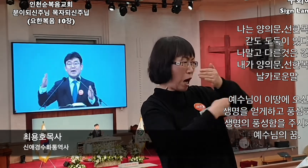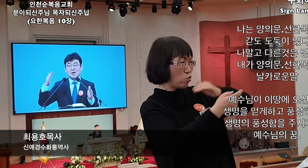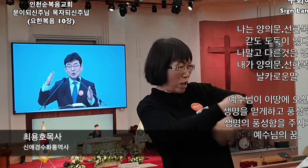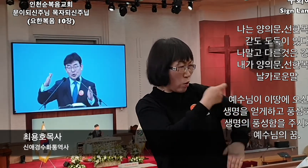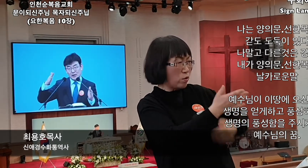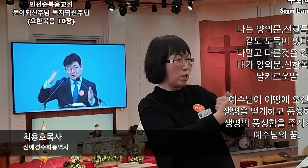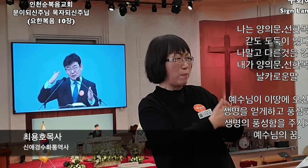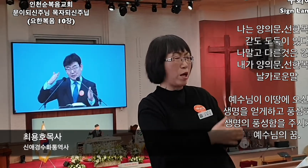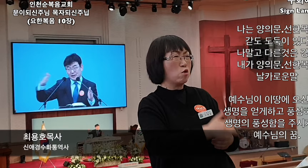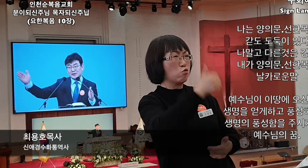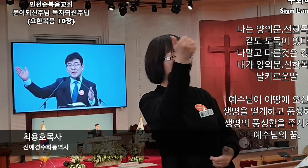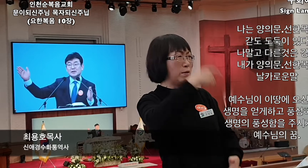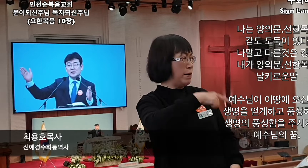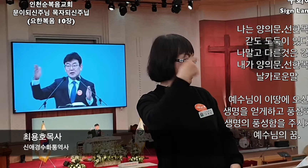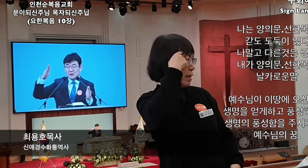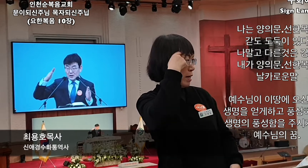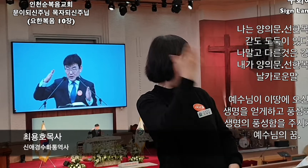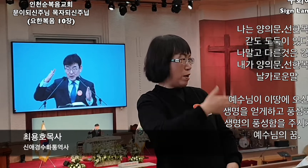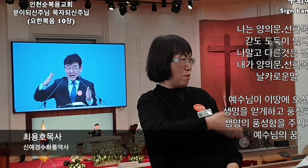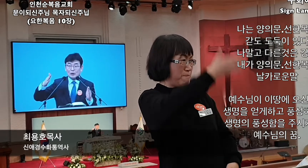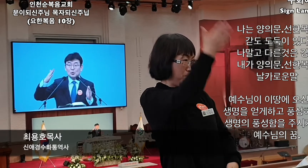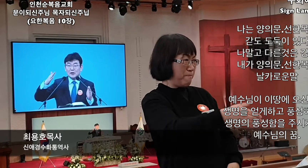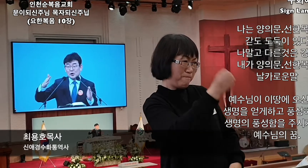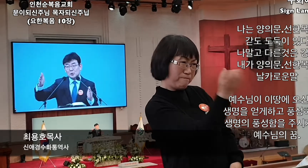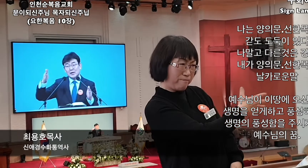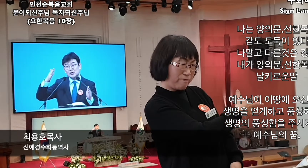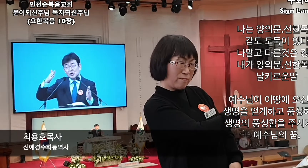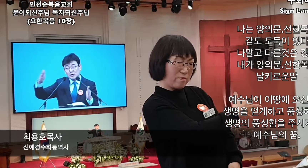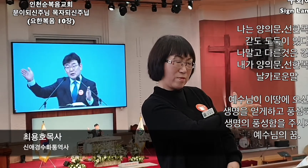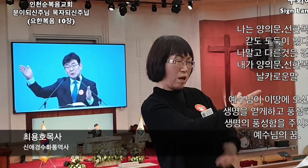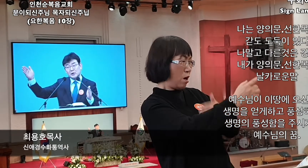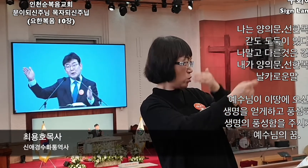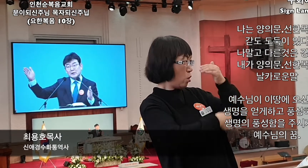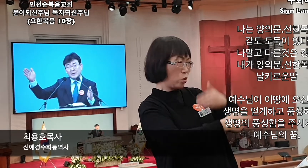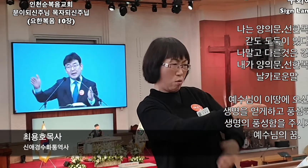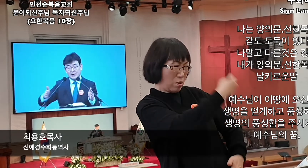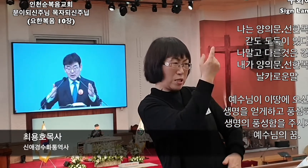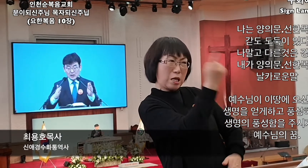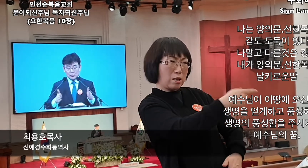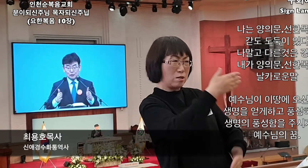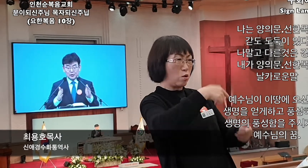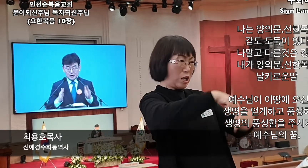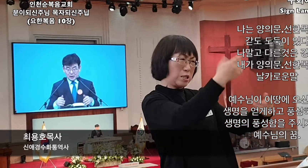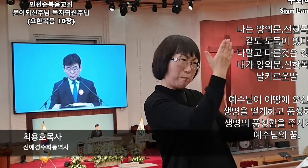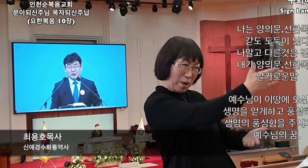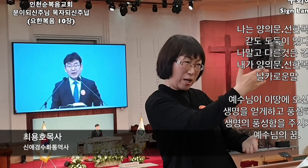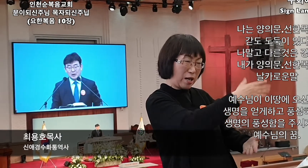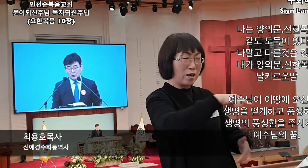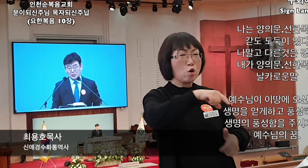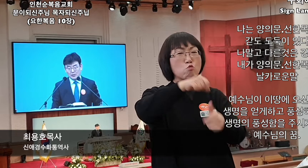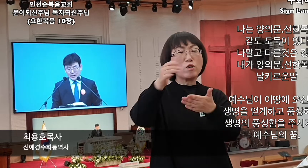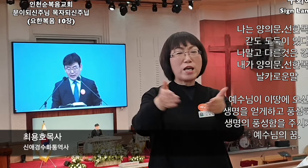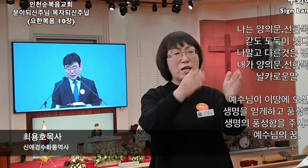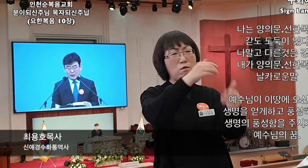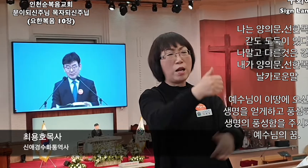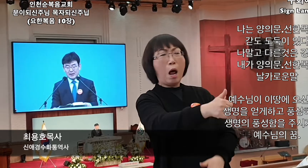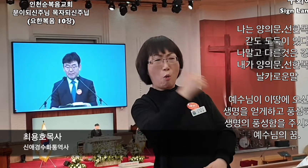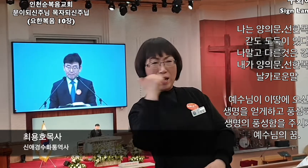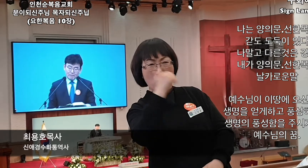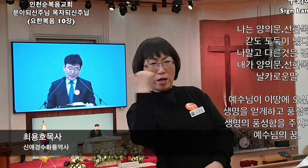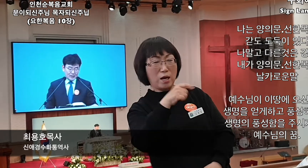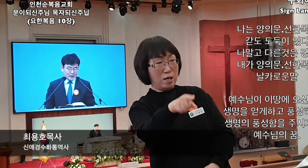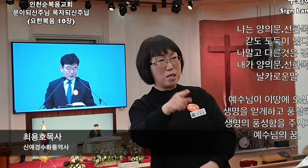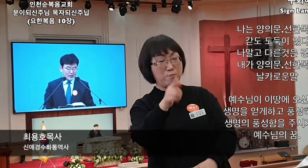절도라고 아예 주님께서 색칠하시는 그들은 강도와 절도가 절대로 그리로 가지 말아라. 이 구원의 길로